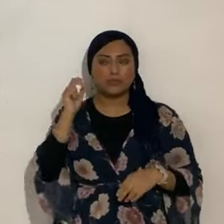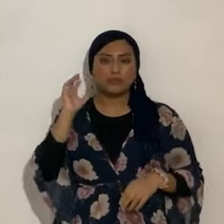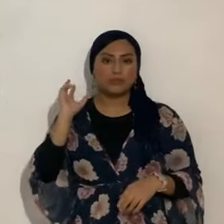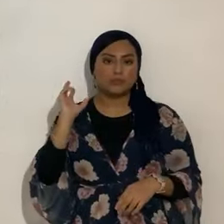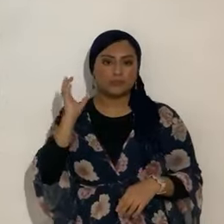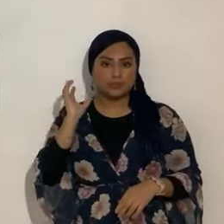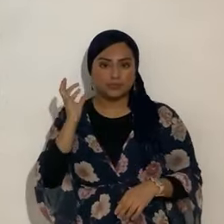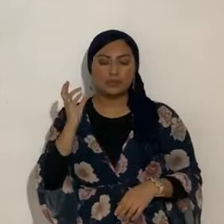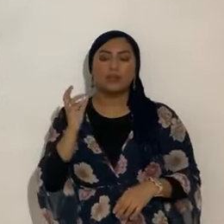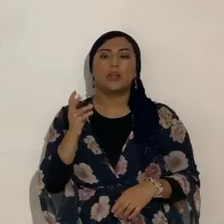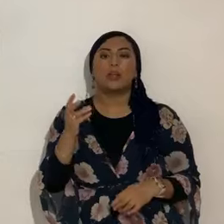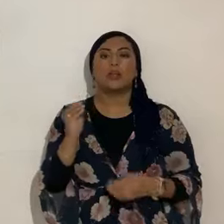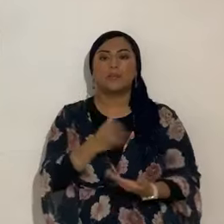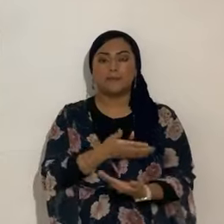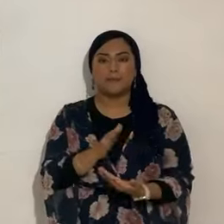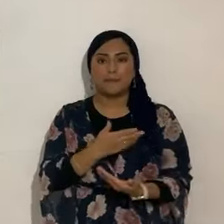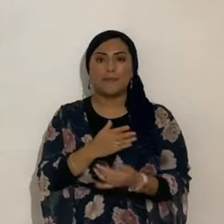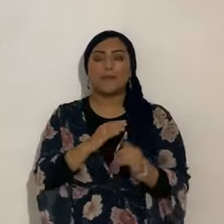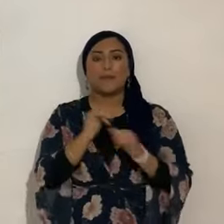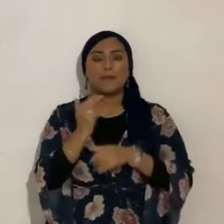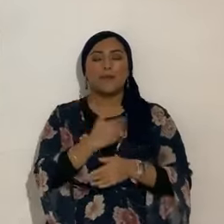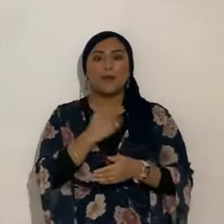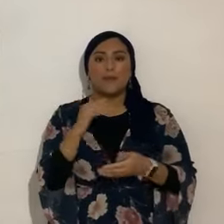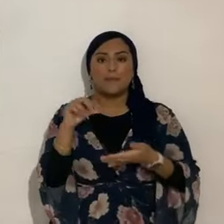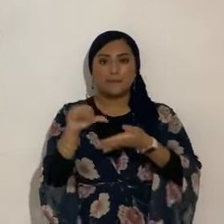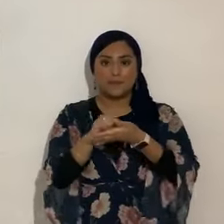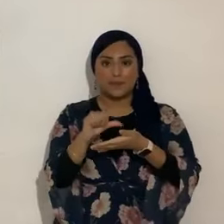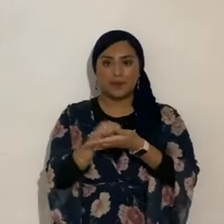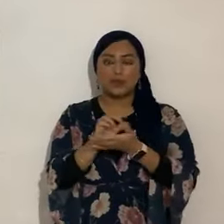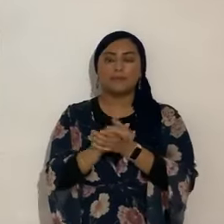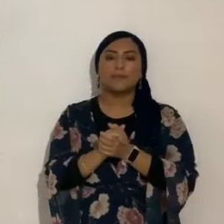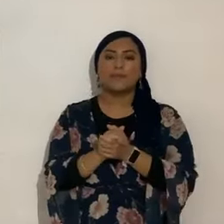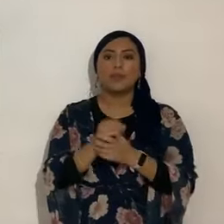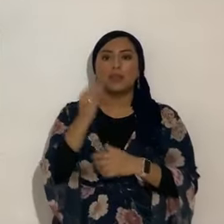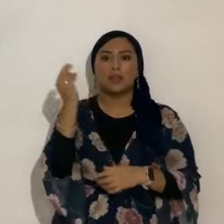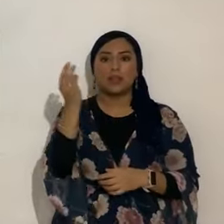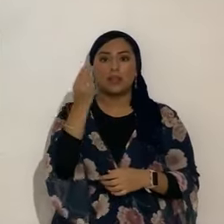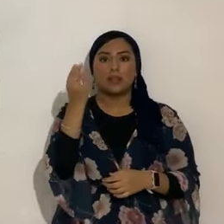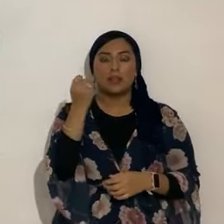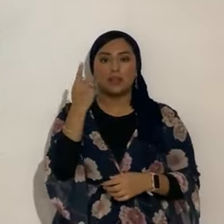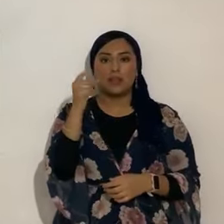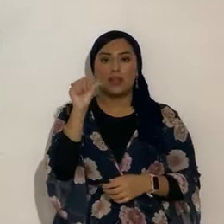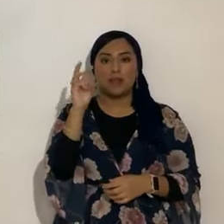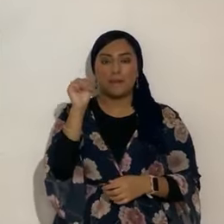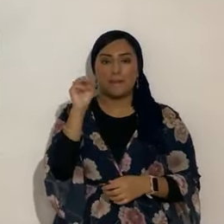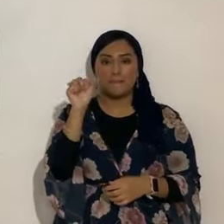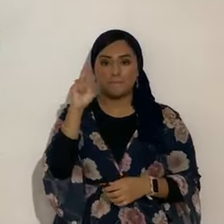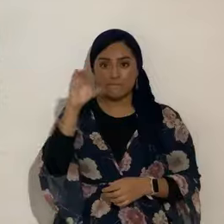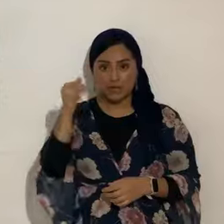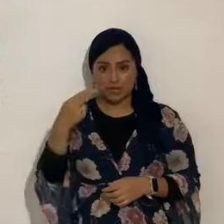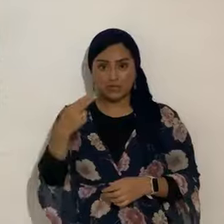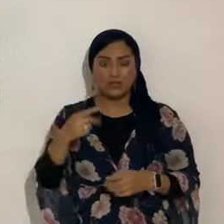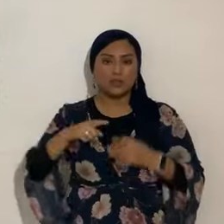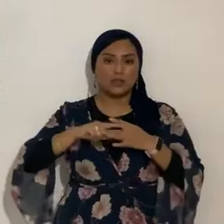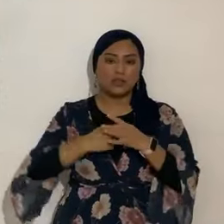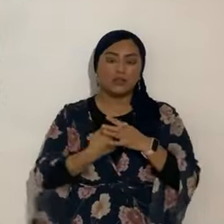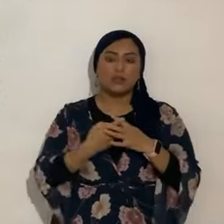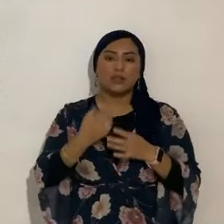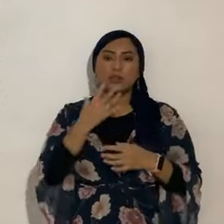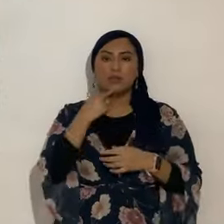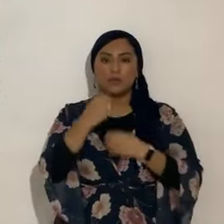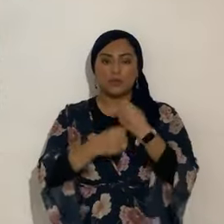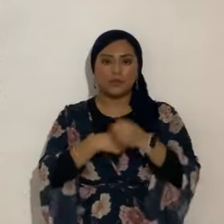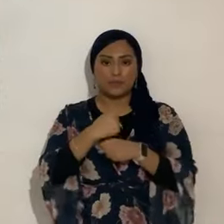Jalel, ¿sí? A través de la página gozoypaz.mx. Lunes 11 de marzo, este año 2024, inicio de año